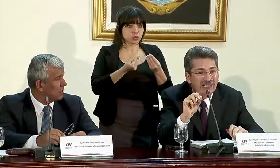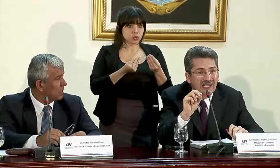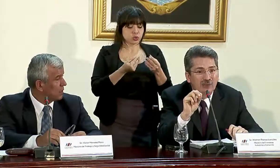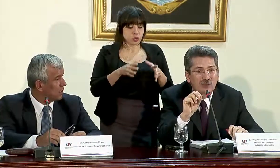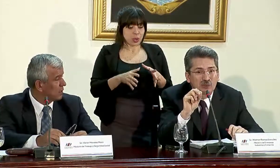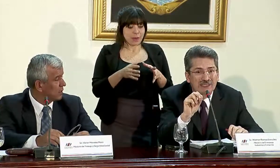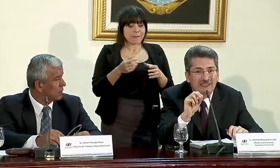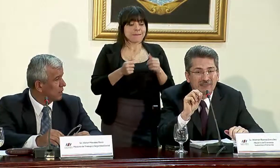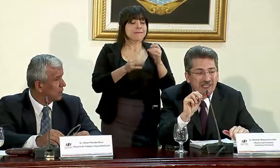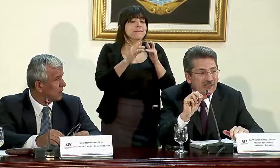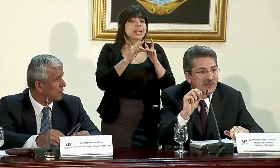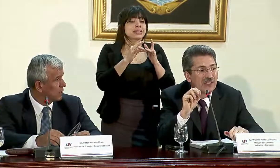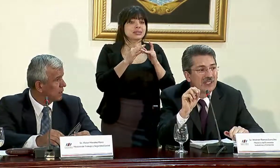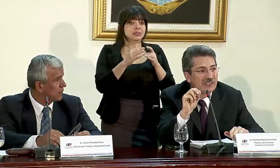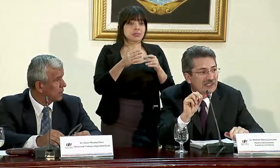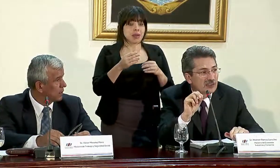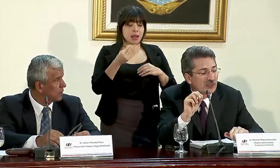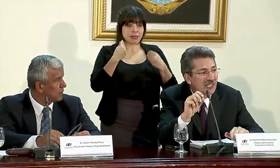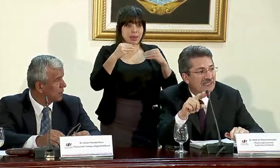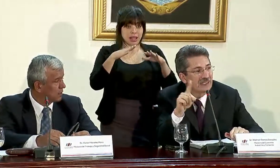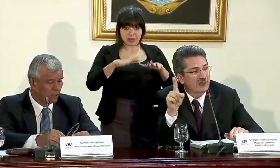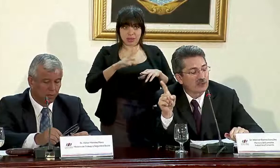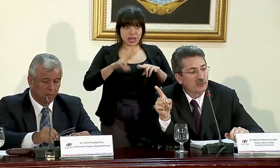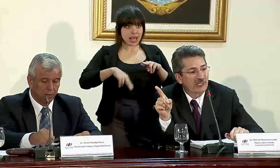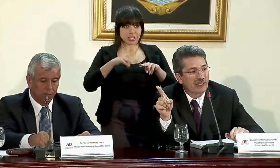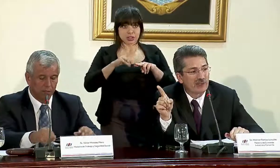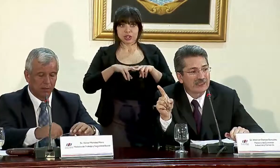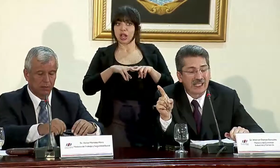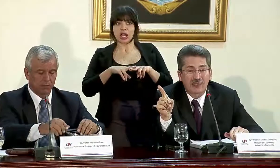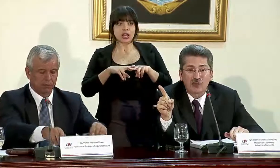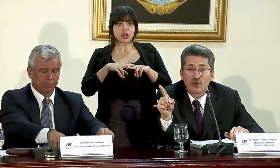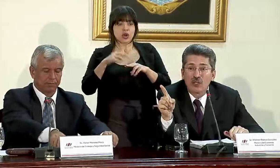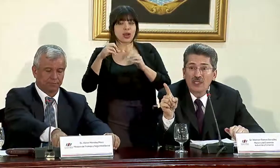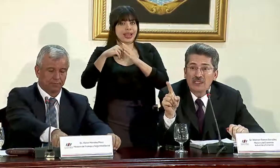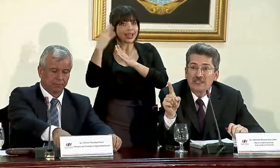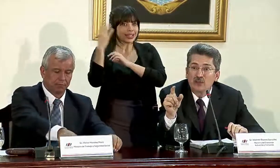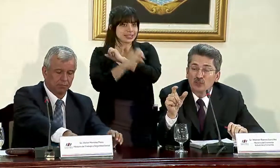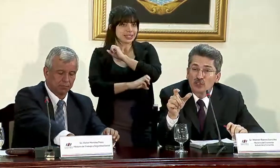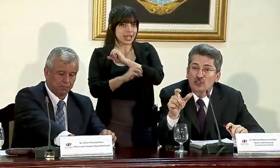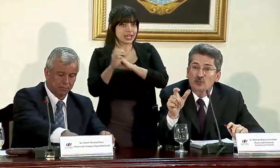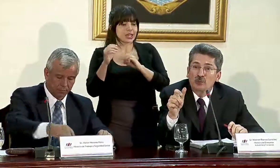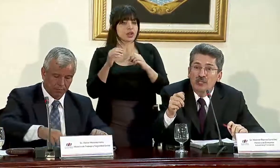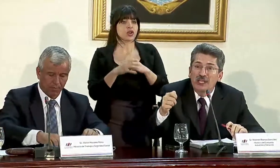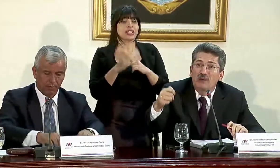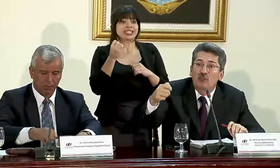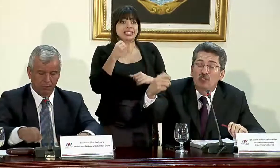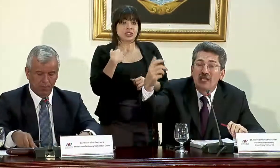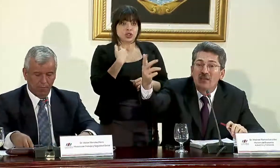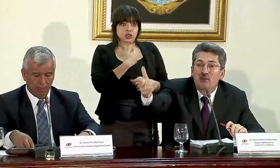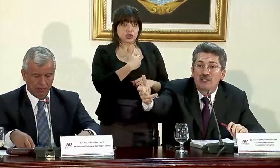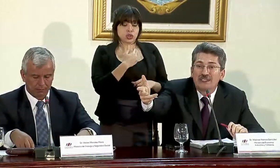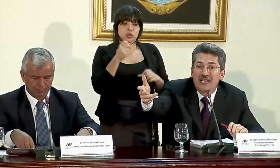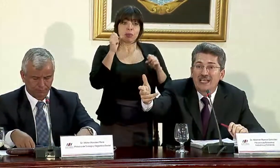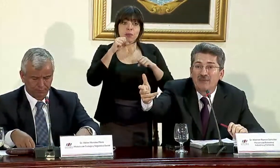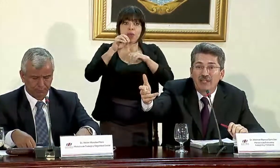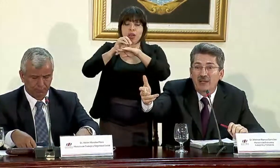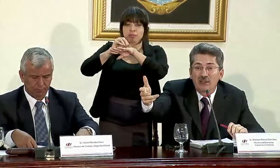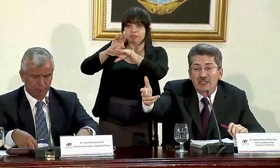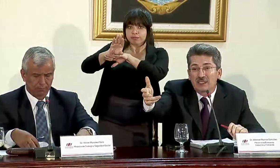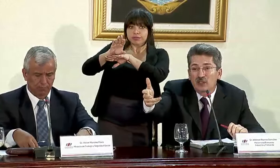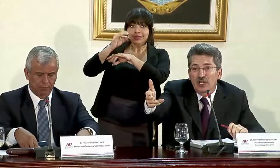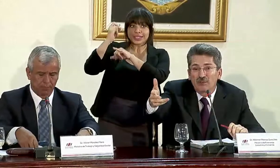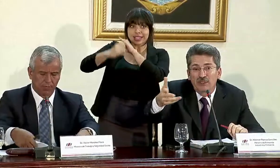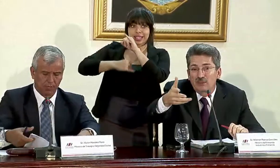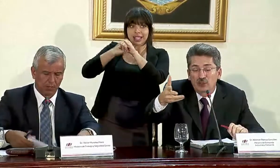principal mercado no es el mercado nacional, sino que es un mercado externo. Y si nosotros pudiéramos influenciar el